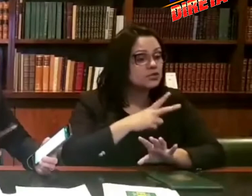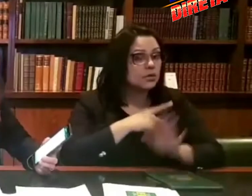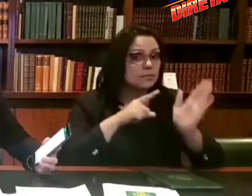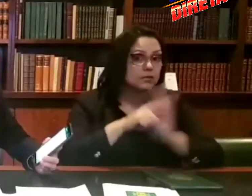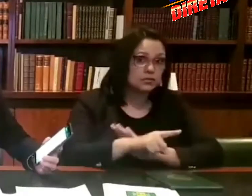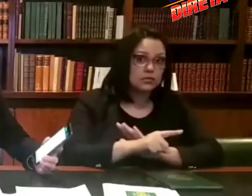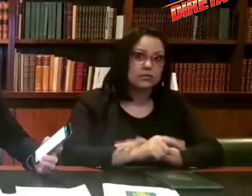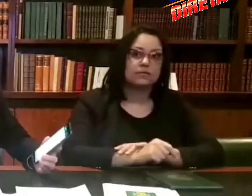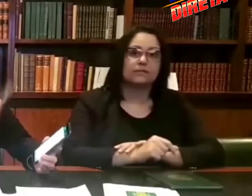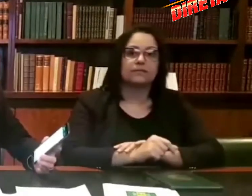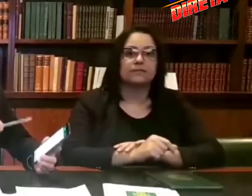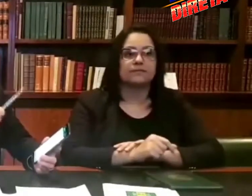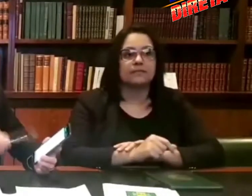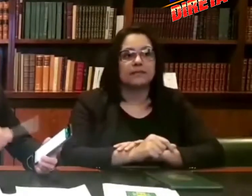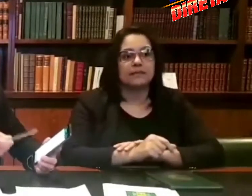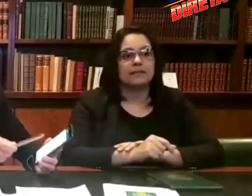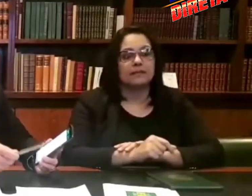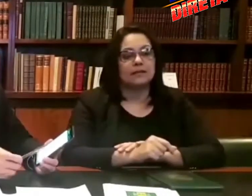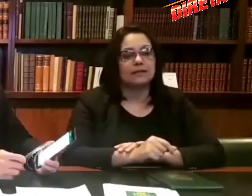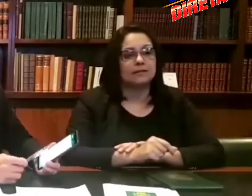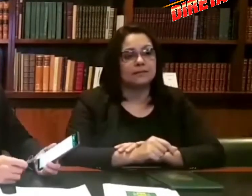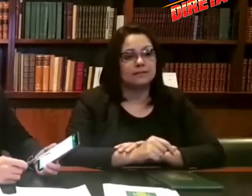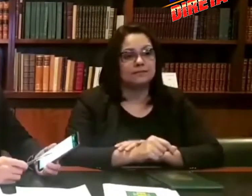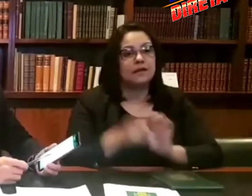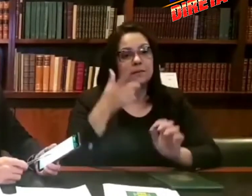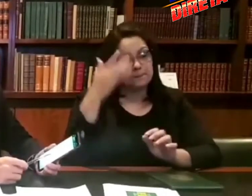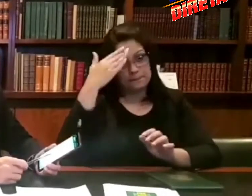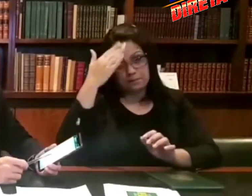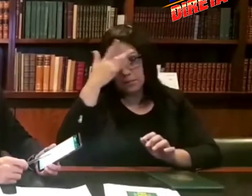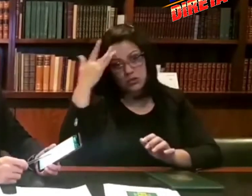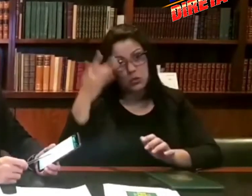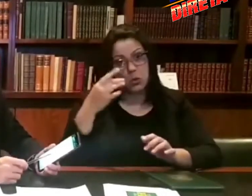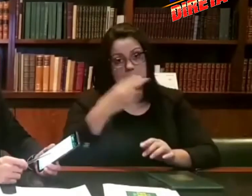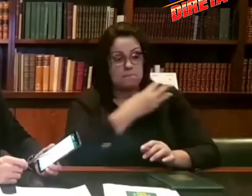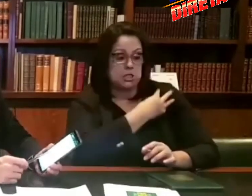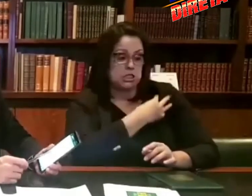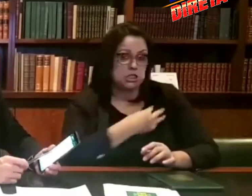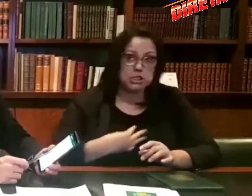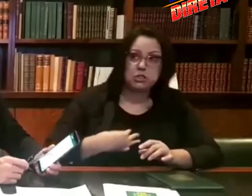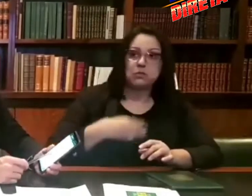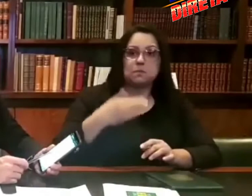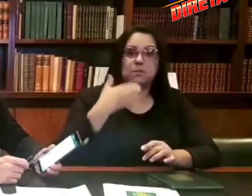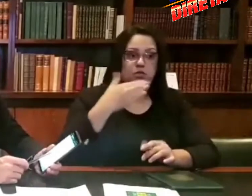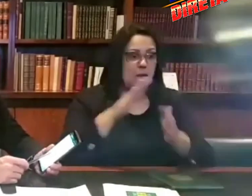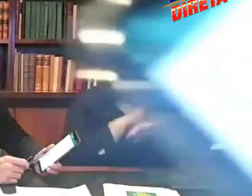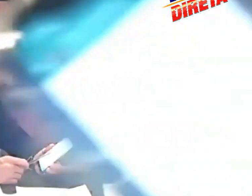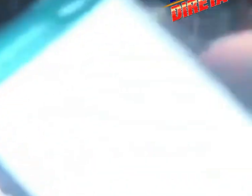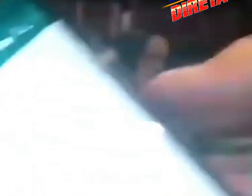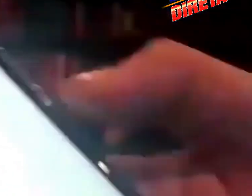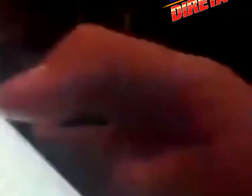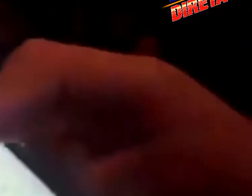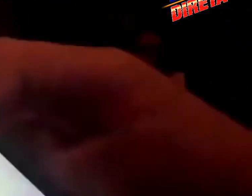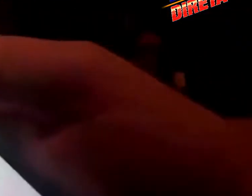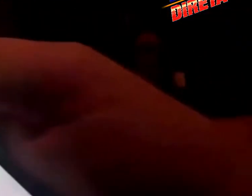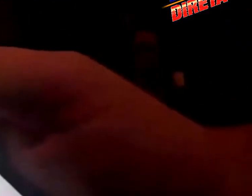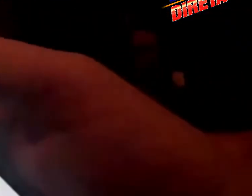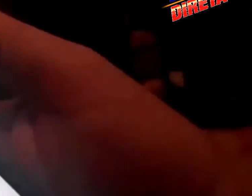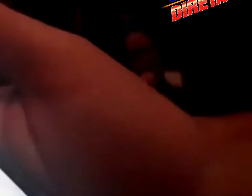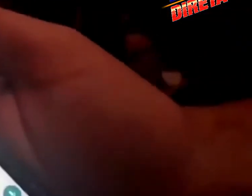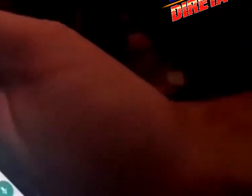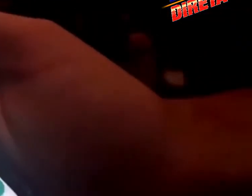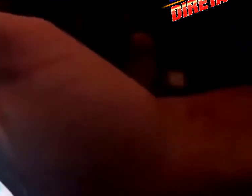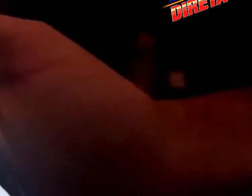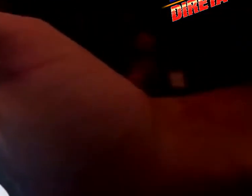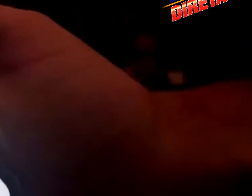algum ministro tenha conversado com ela e pedido para ela entrar em contato com o Sérgio Moro. Tá? Deixa eu falar, mas como sua